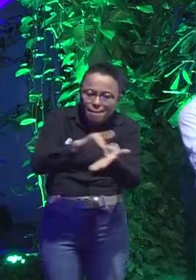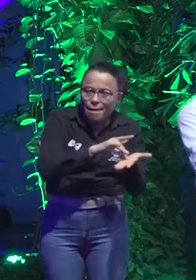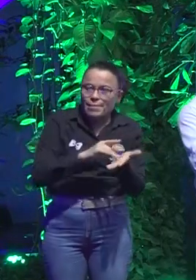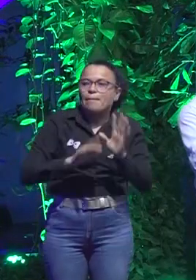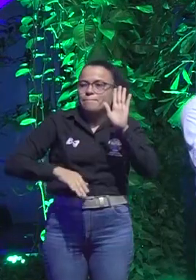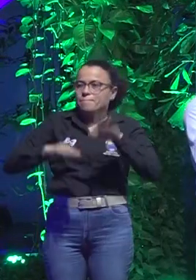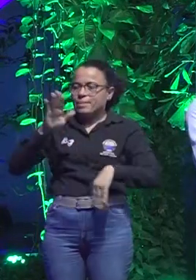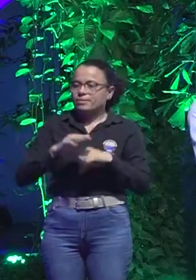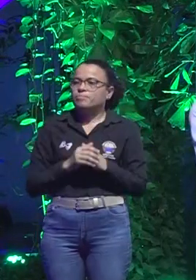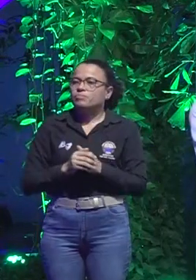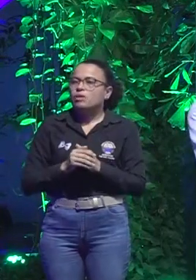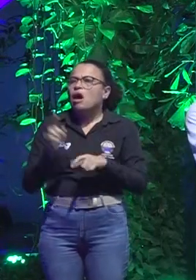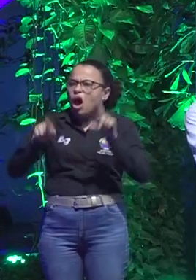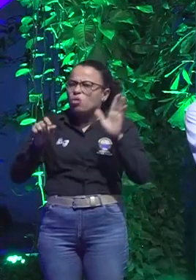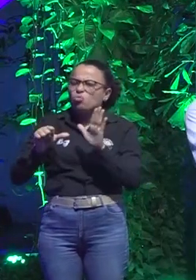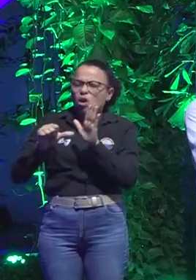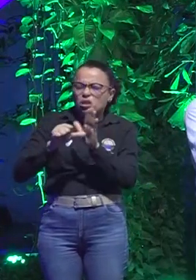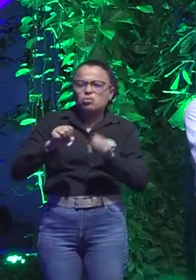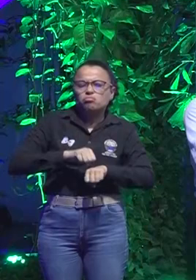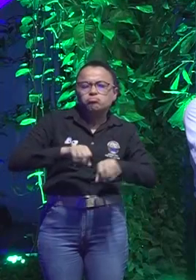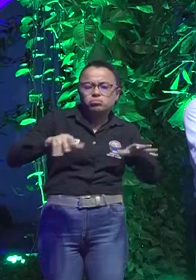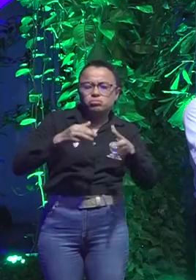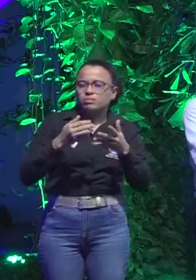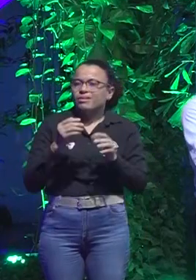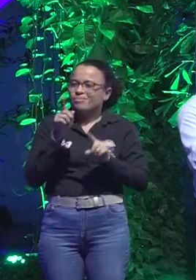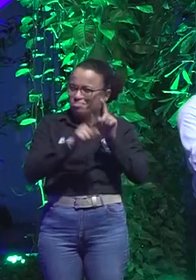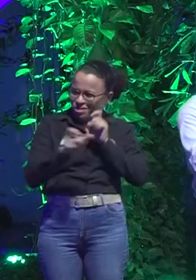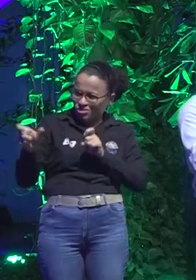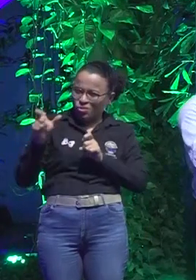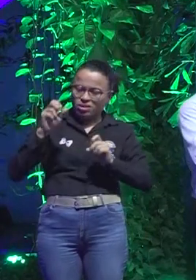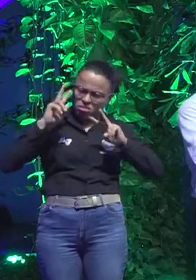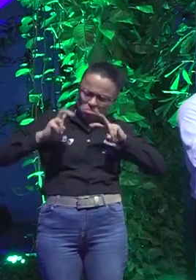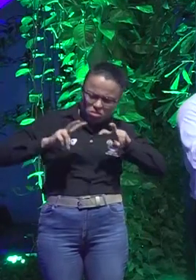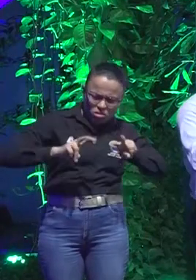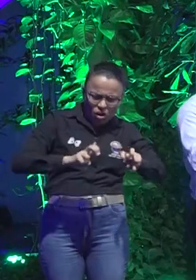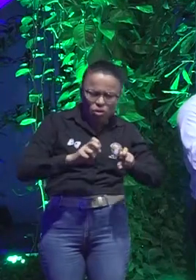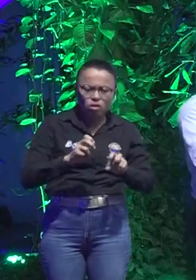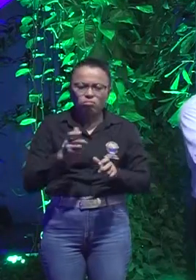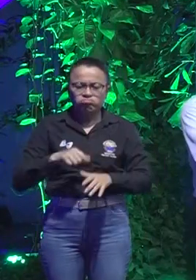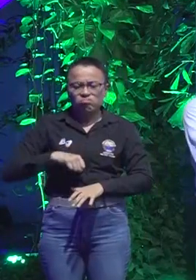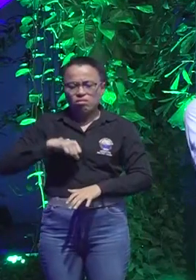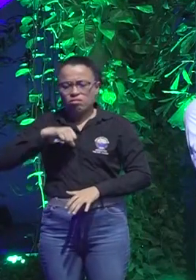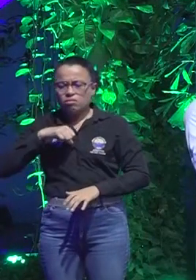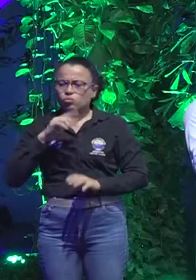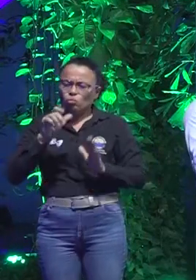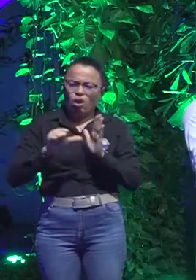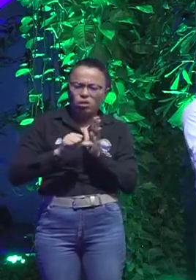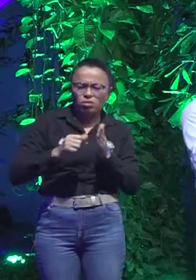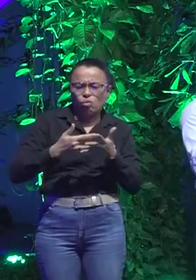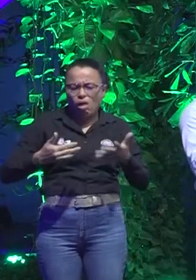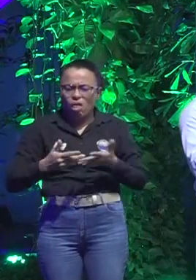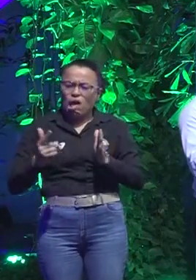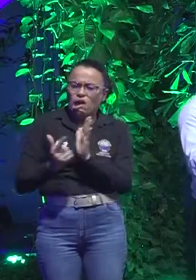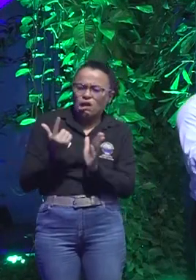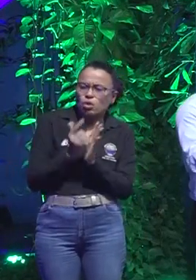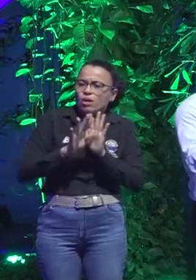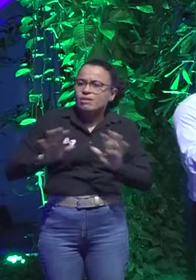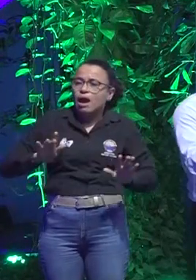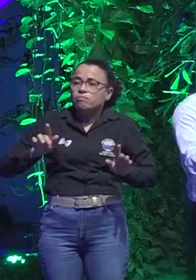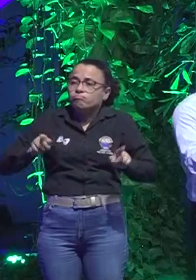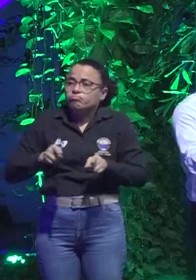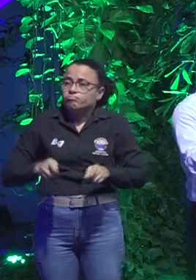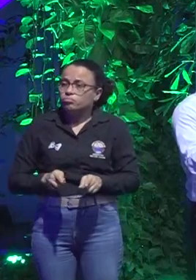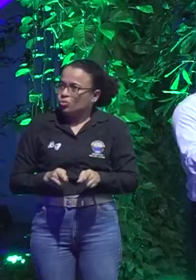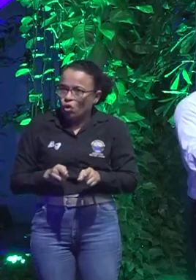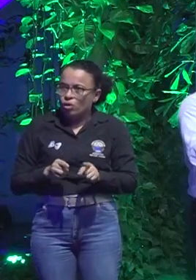es el ego de nuestros investigadores. Es necesario publicar, por supuesto, y es necesario hacer libros y artículos, pero no podemos quedarnos solamente